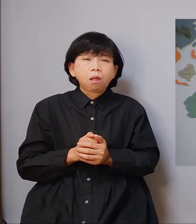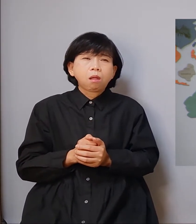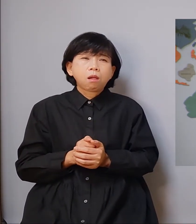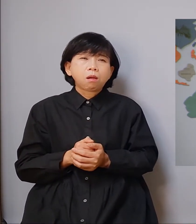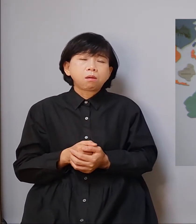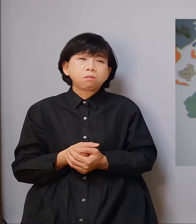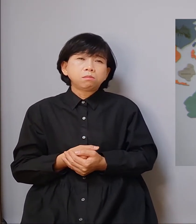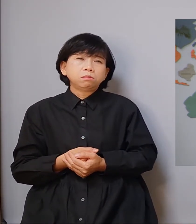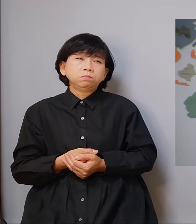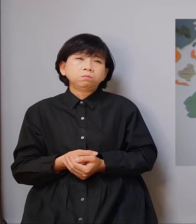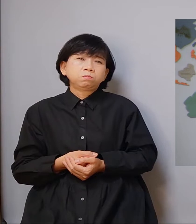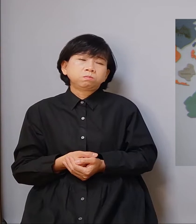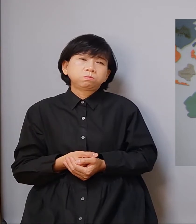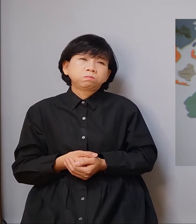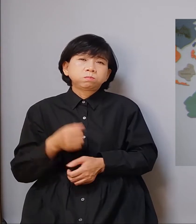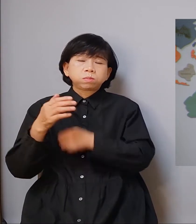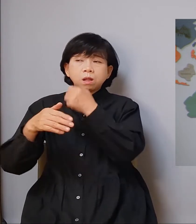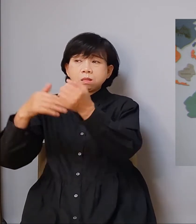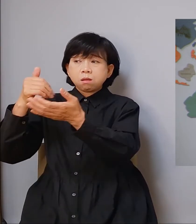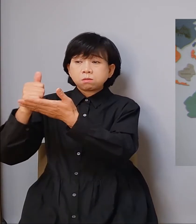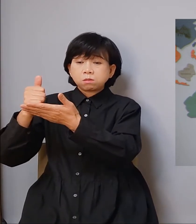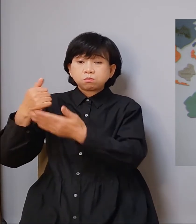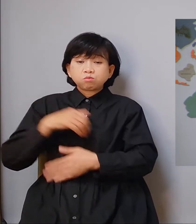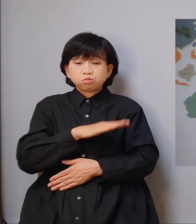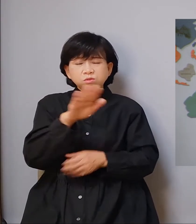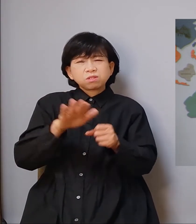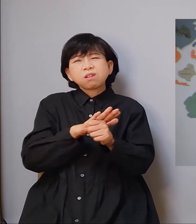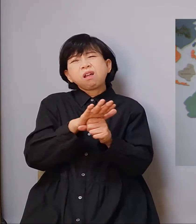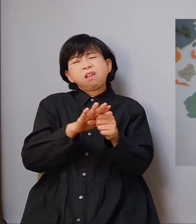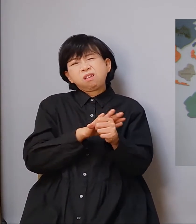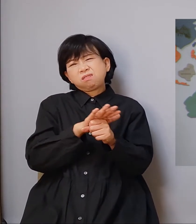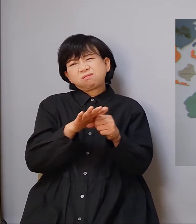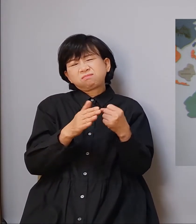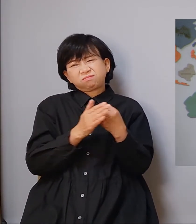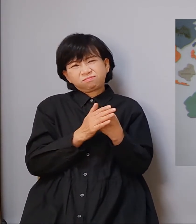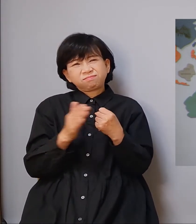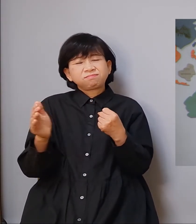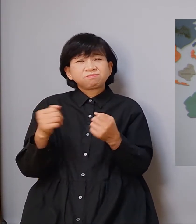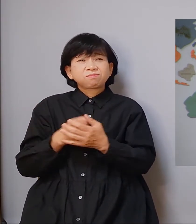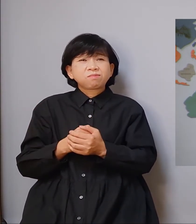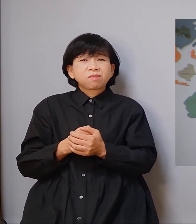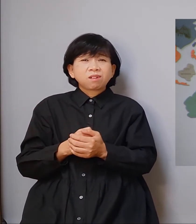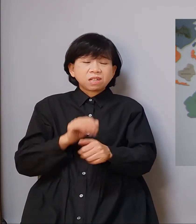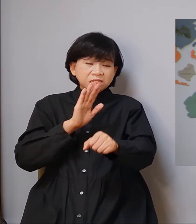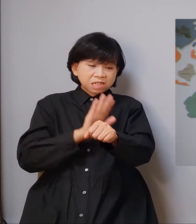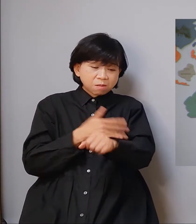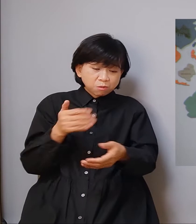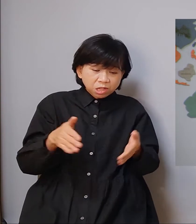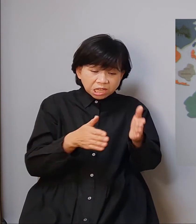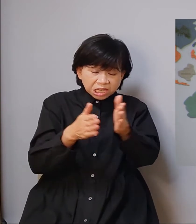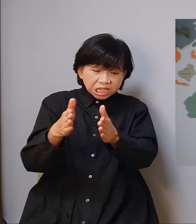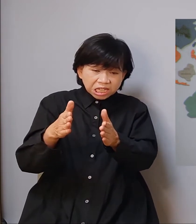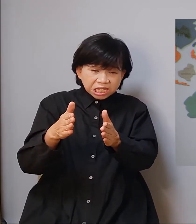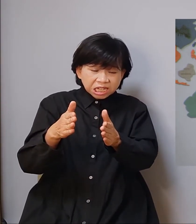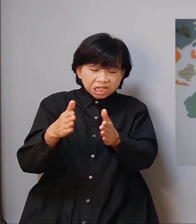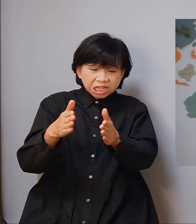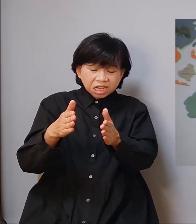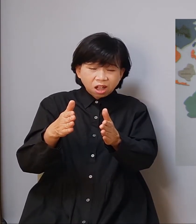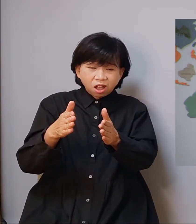그것이었습니다. 하나님은 우리를 너무 아끼시기 때문에 우리가 잘못된 길이나 잘못된